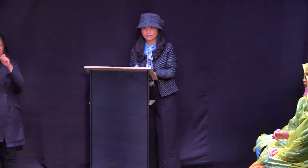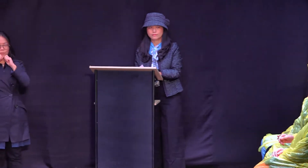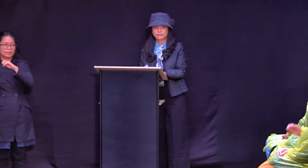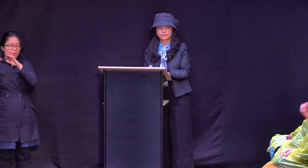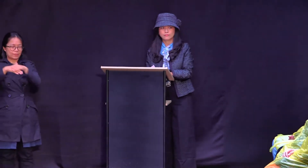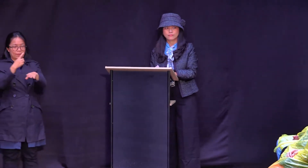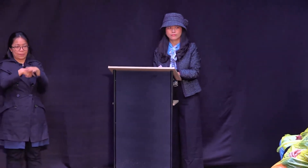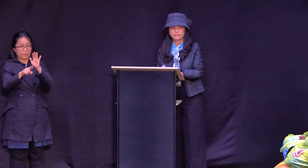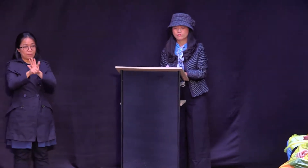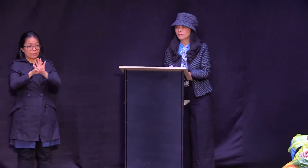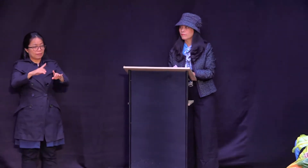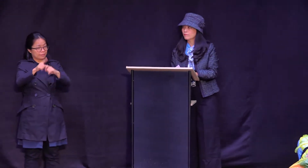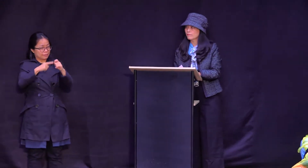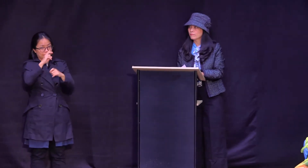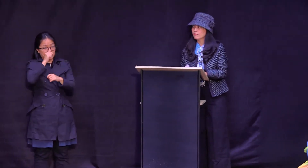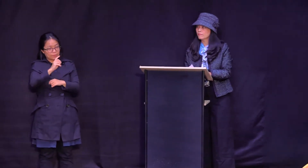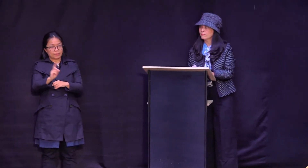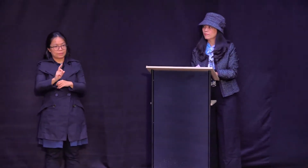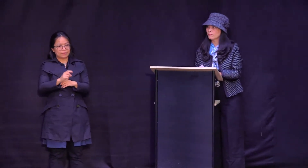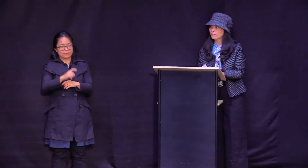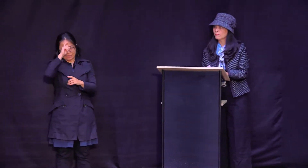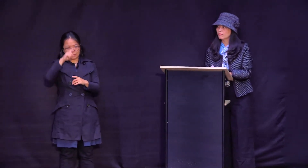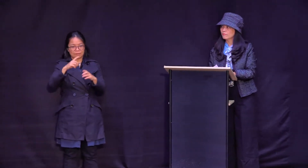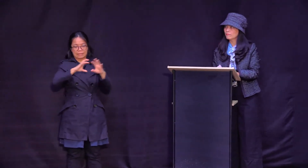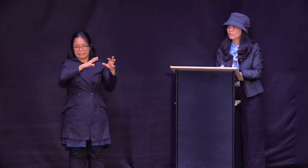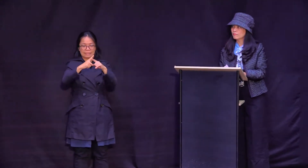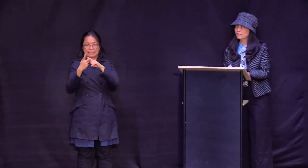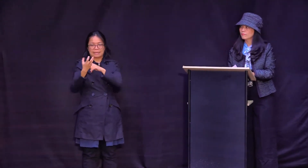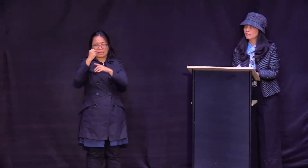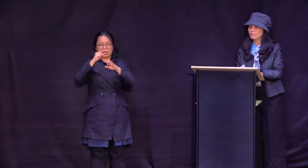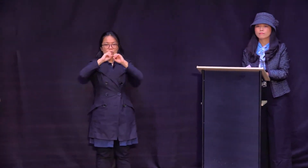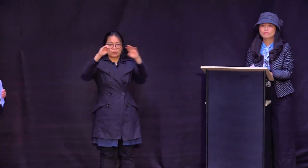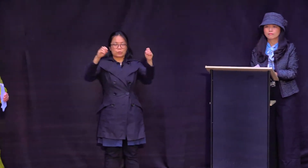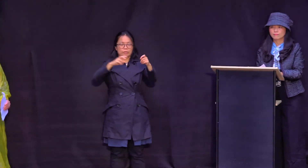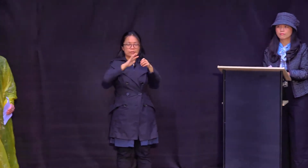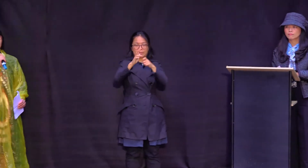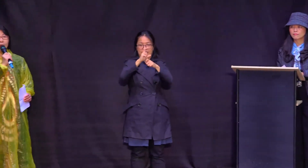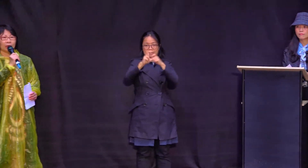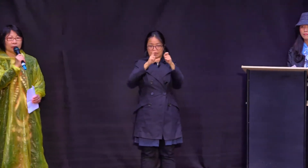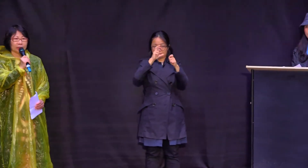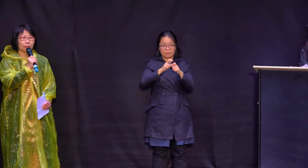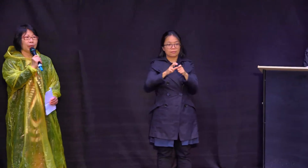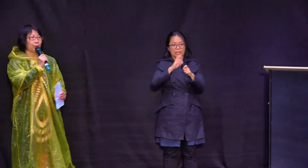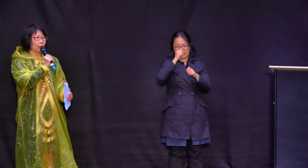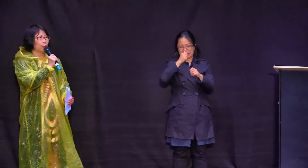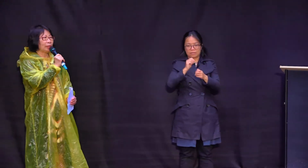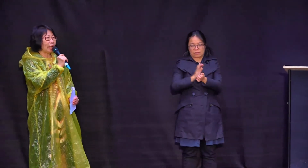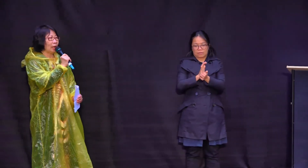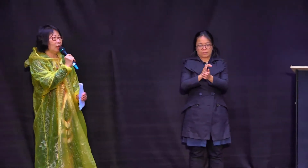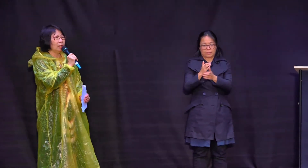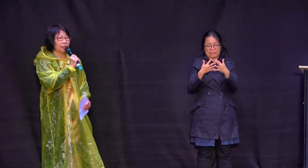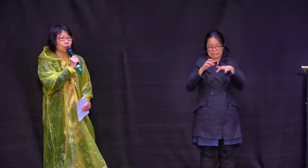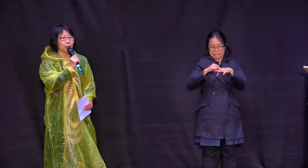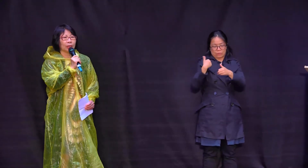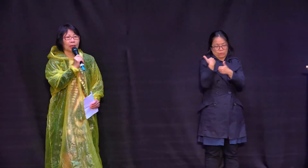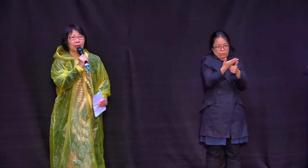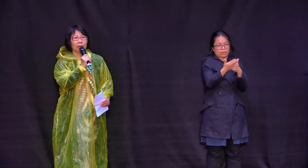常特别，她为了世界人权宣言70周年，特别基金会委托他